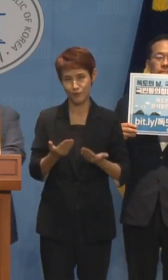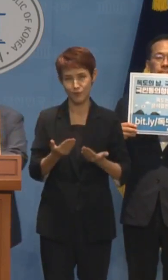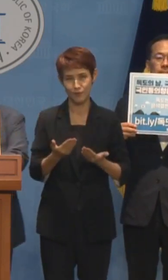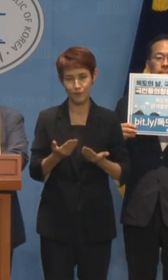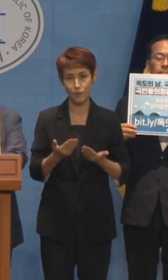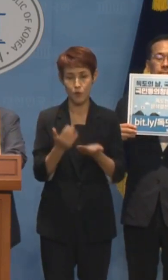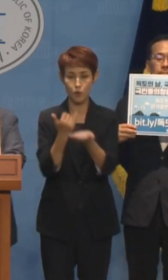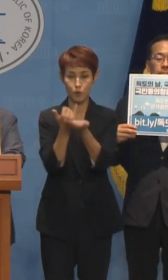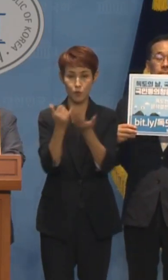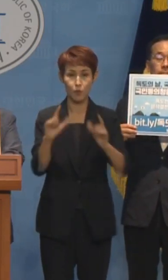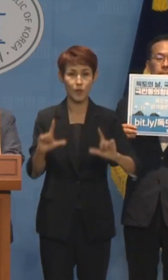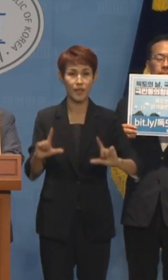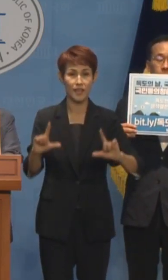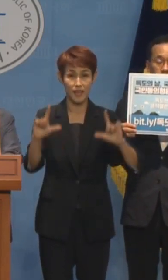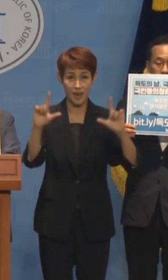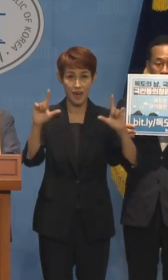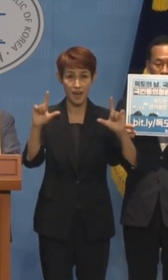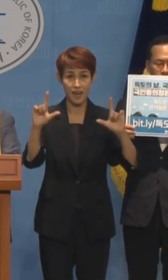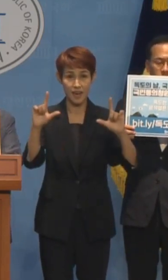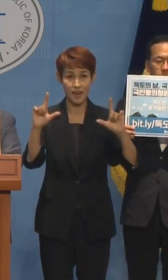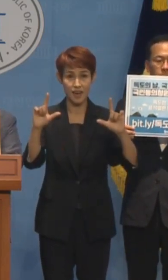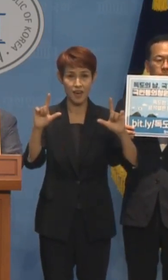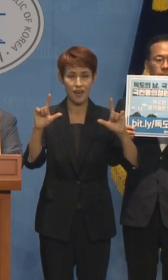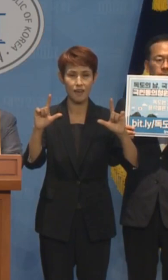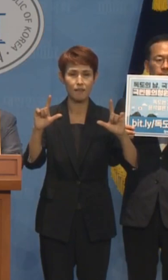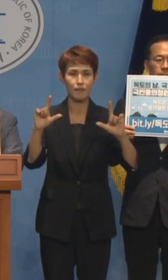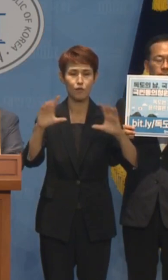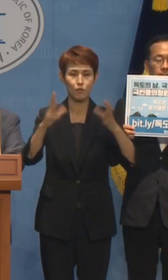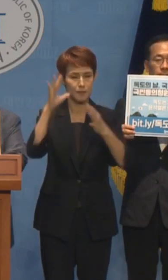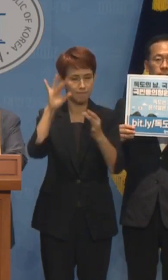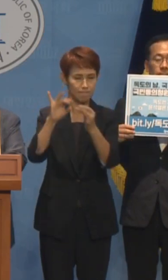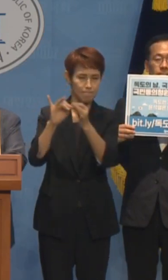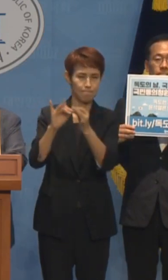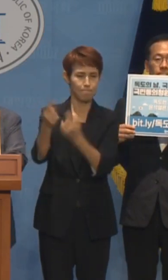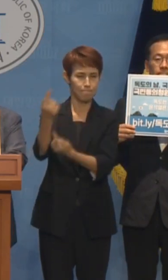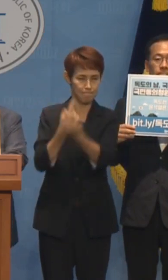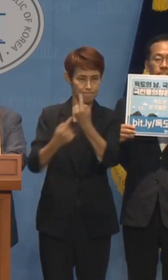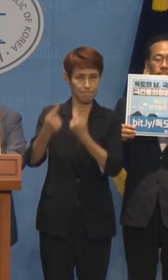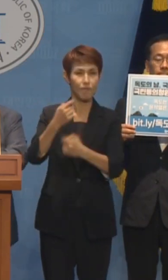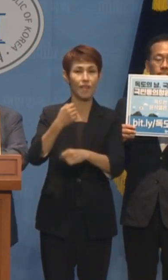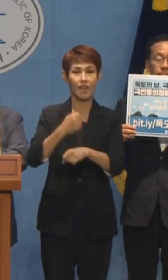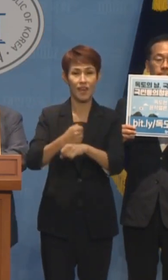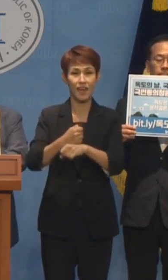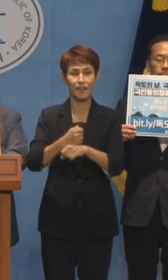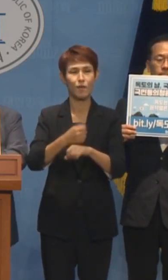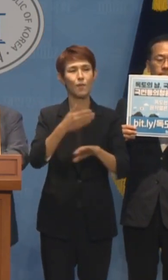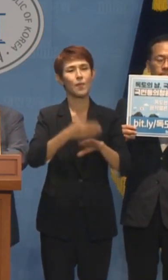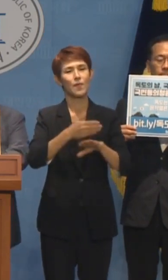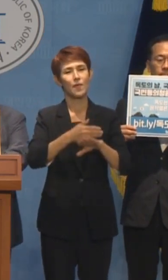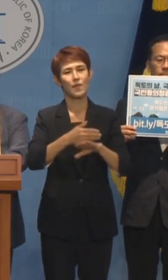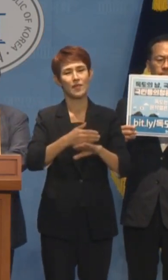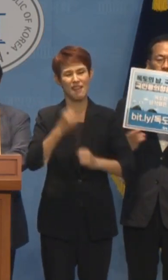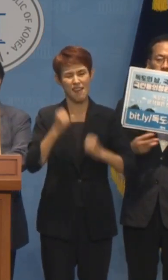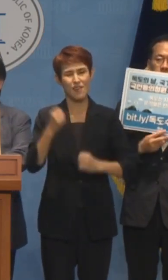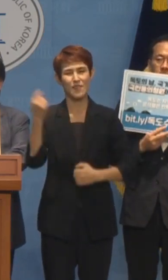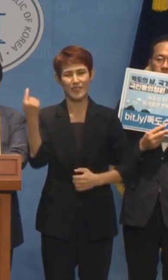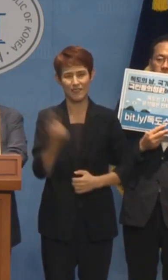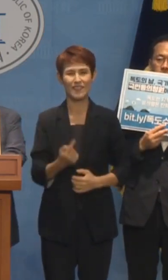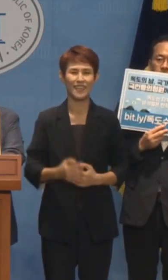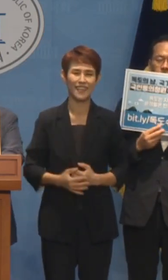또 독도의 날 어 청원 입법 바 앞장서 오셔서 고마워 가지고 막 뛰